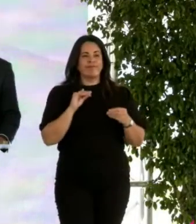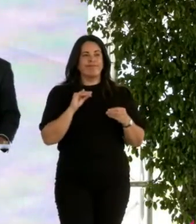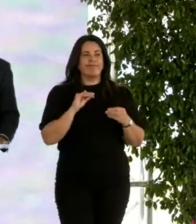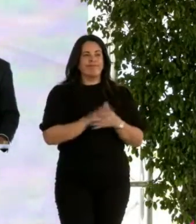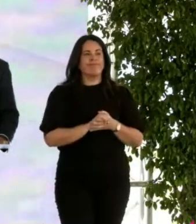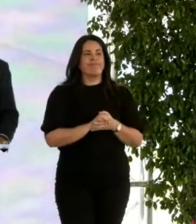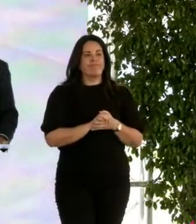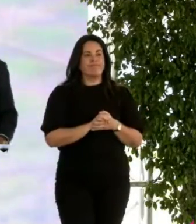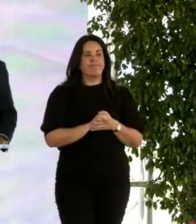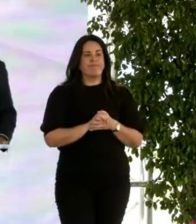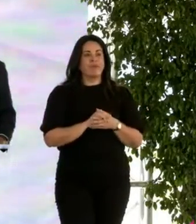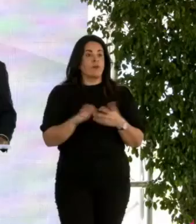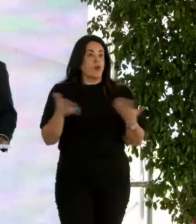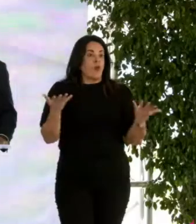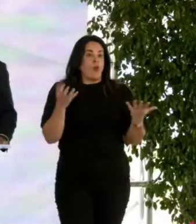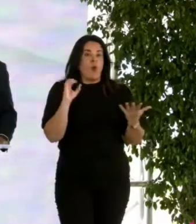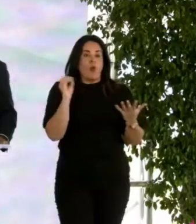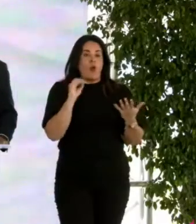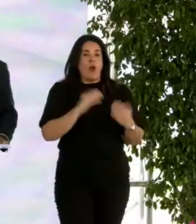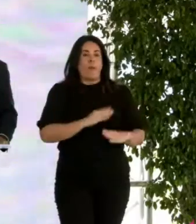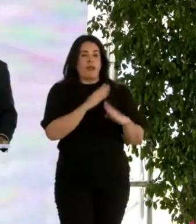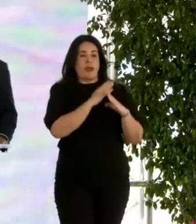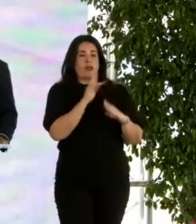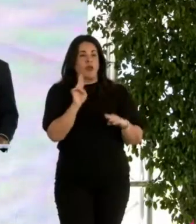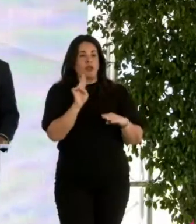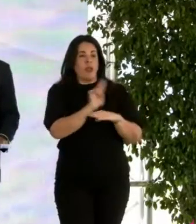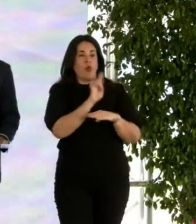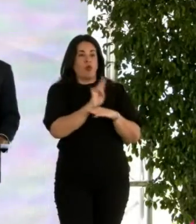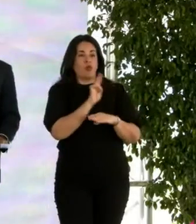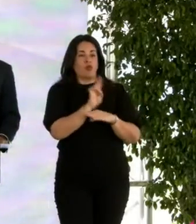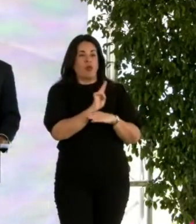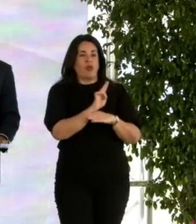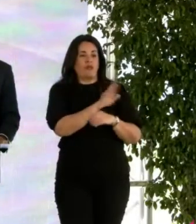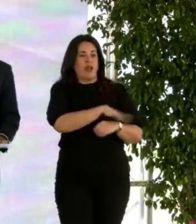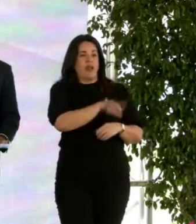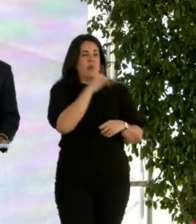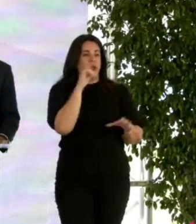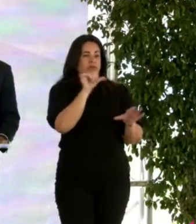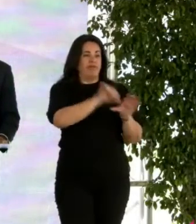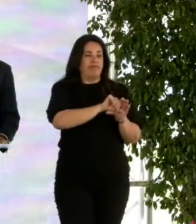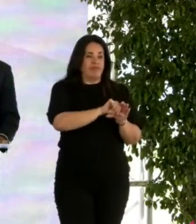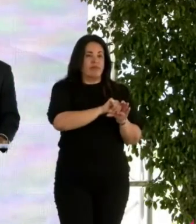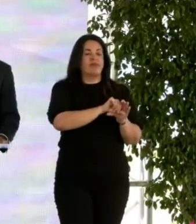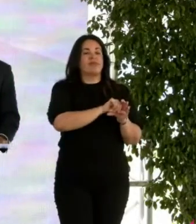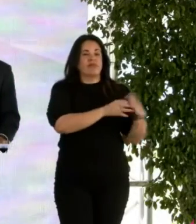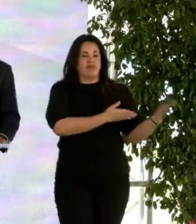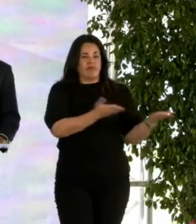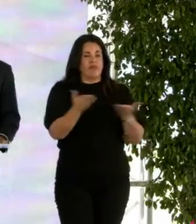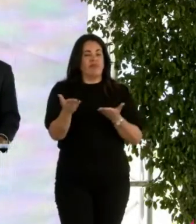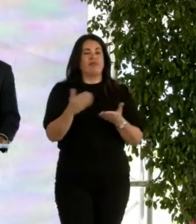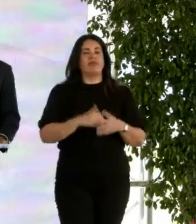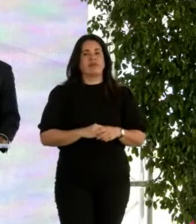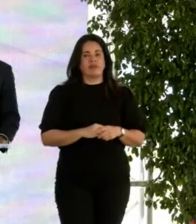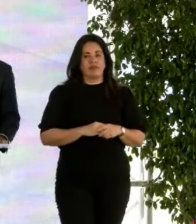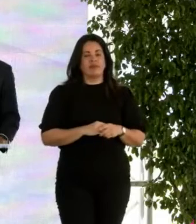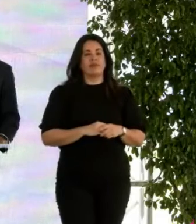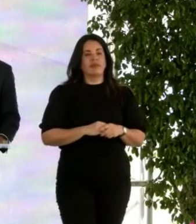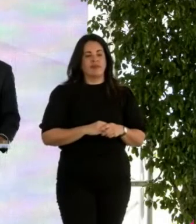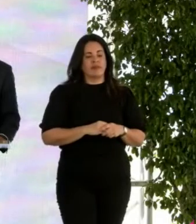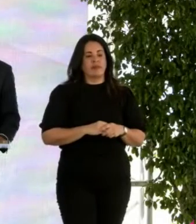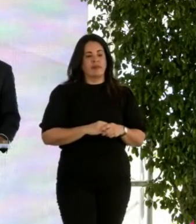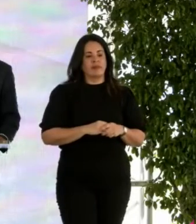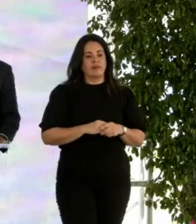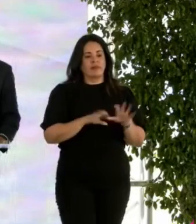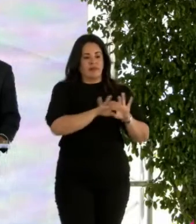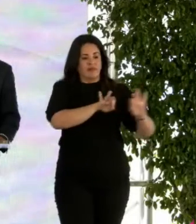o una vez dos, o impidiendo que se use el ducto del cual dice que